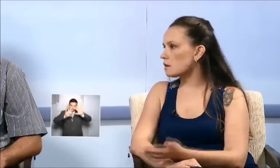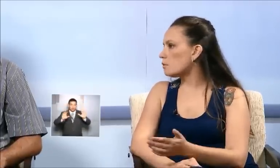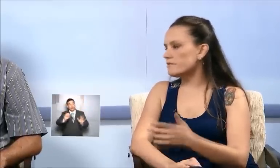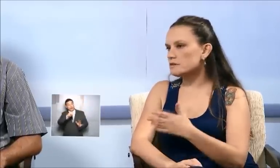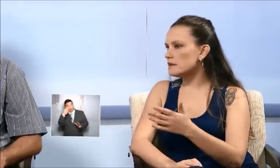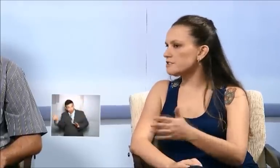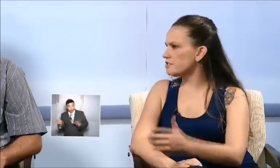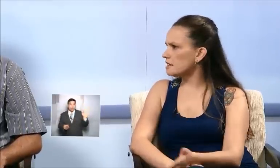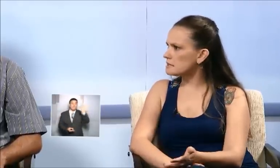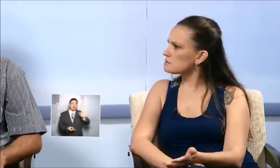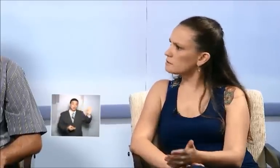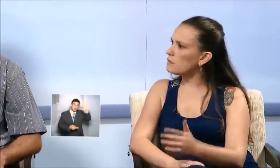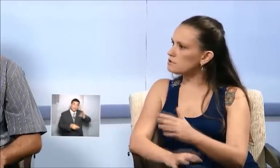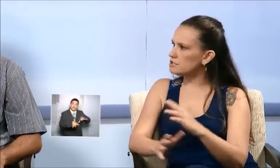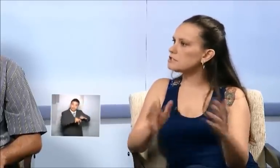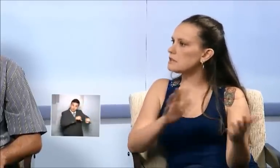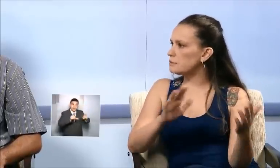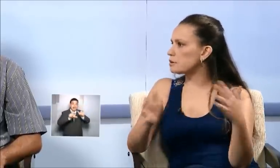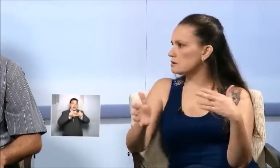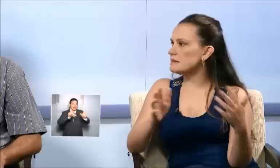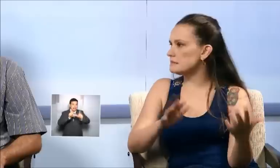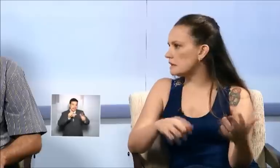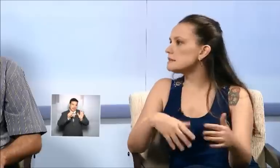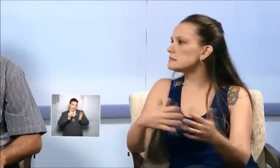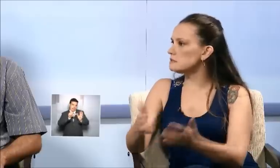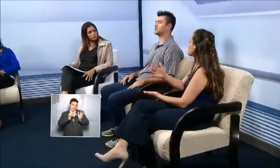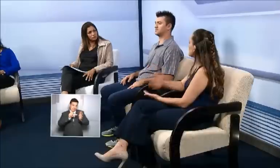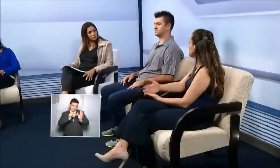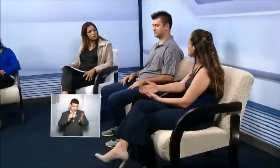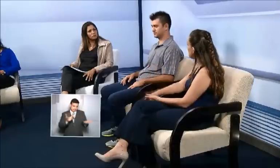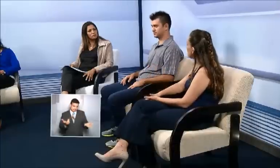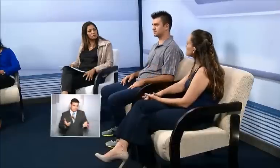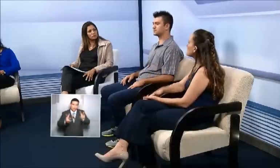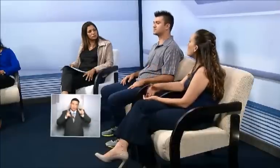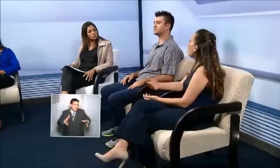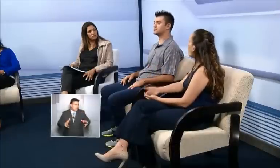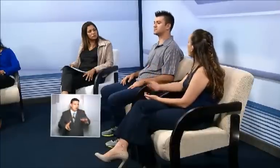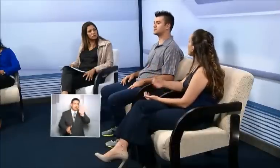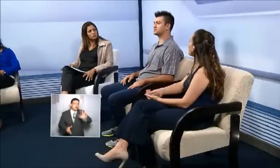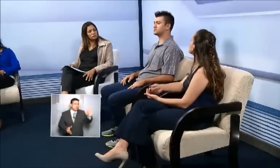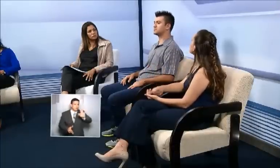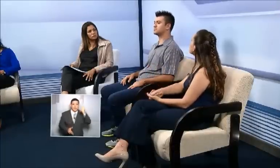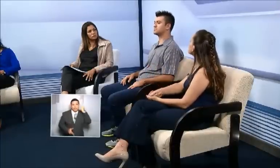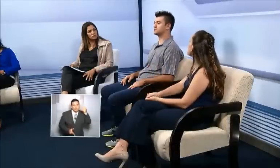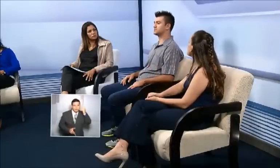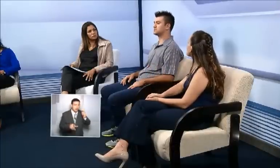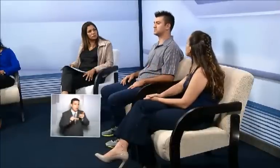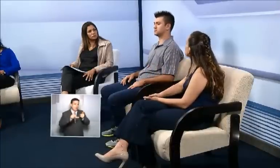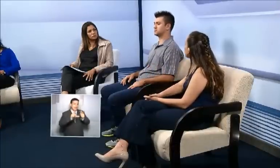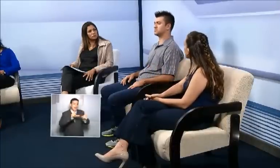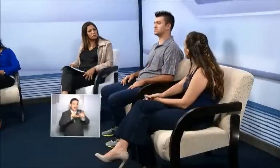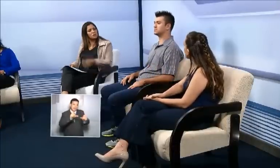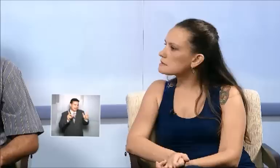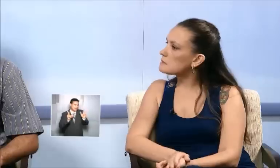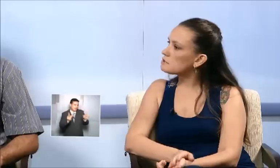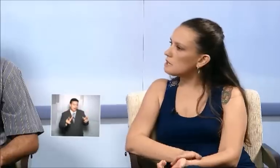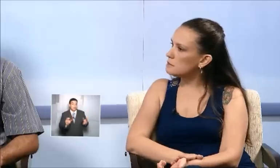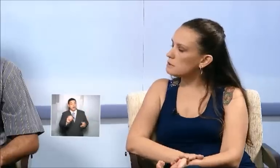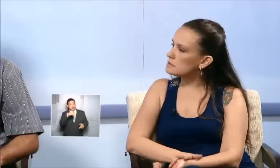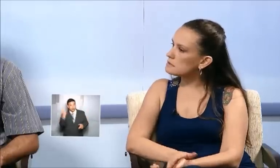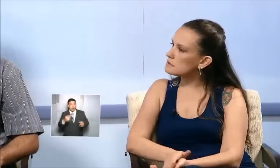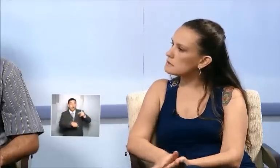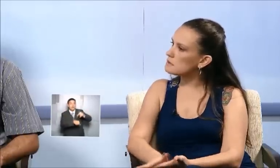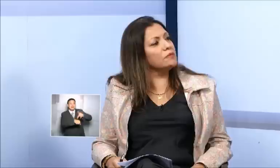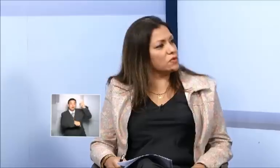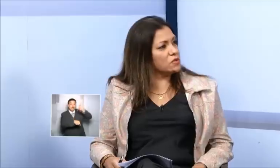Libras, que é como a Faculdade de Letras normal, onde a gente tem português e inglês, existe a Letras Libras, ou uma pós-graduação em tradução e interpretação de